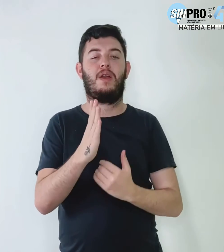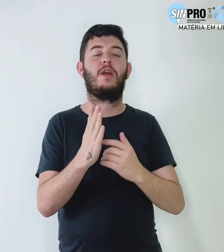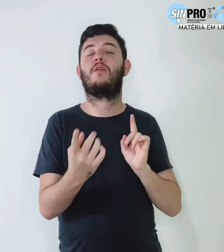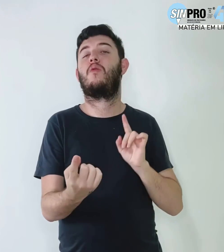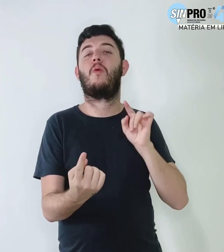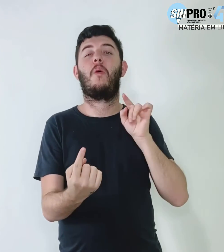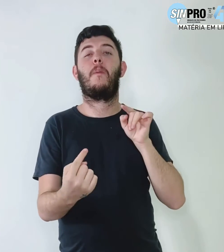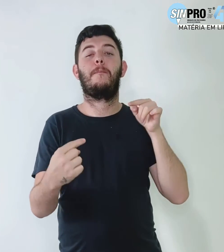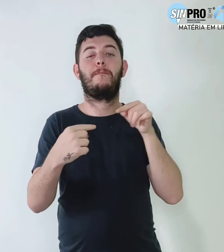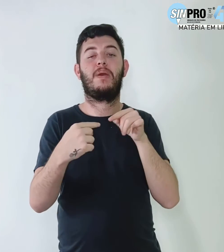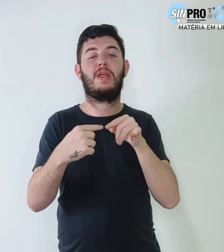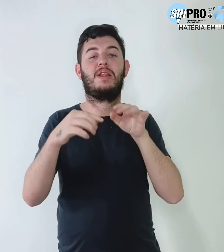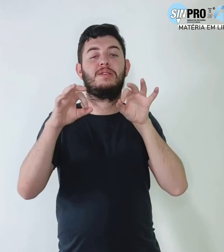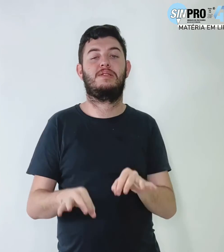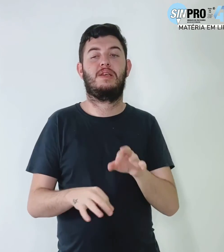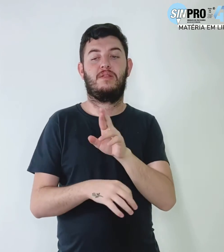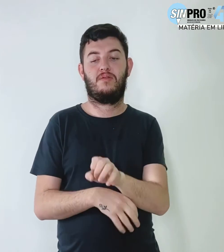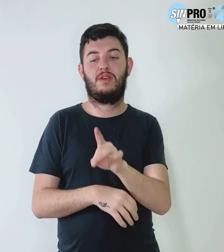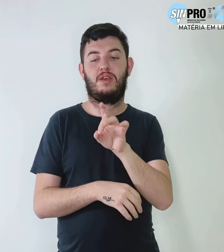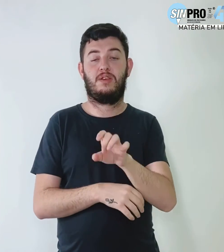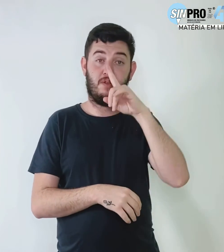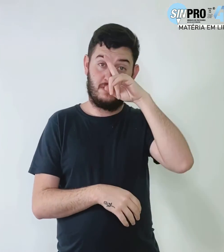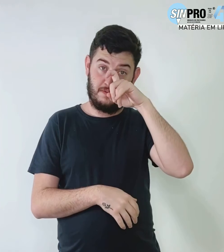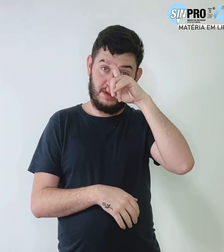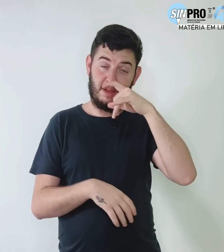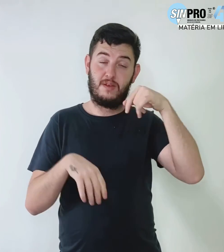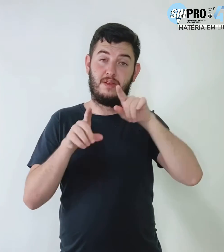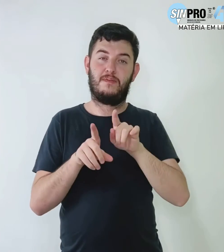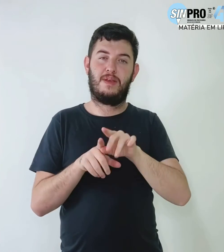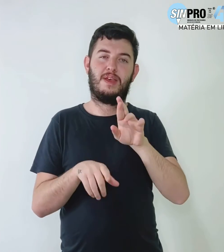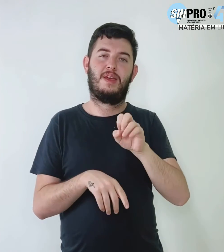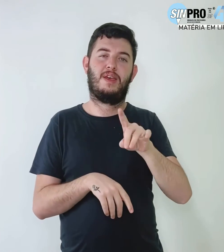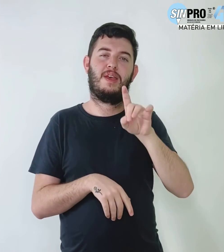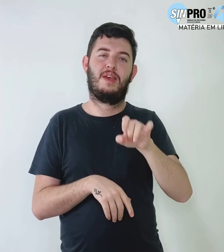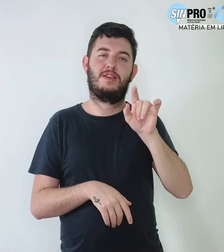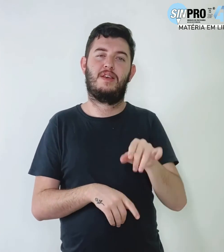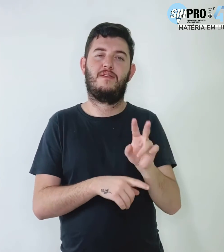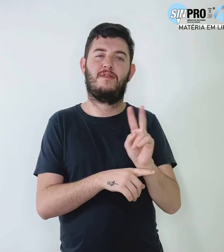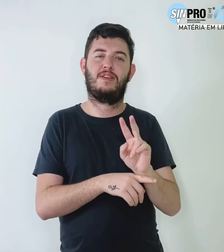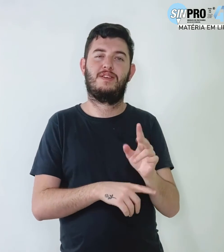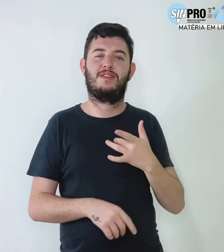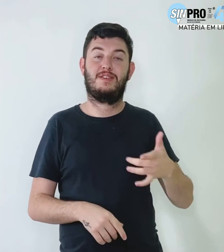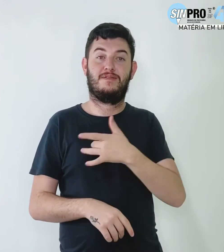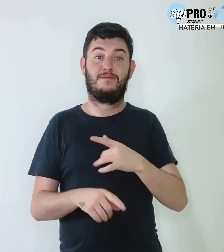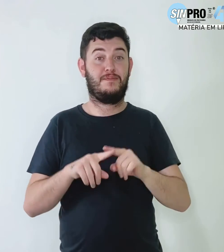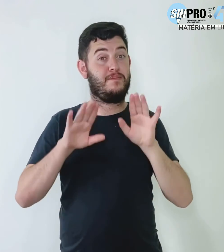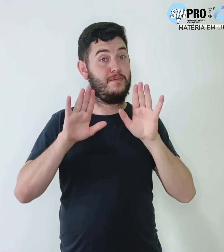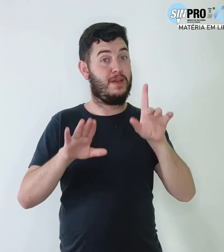número compatível com a capacidade da rede hospitalar e da rede de vigilância em